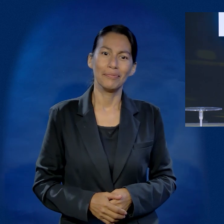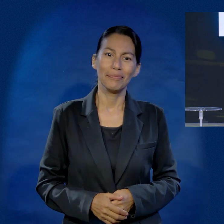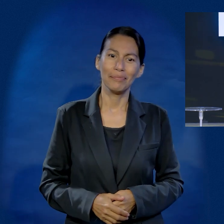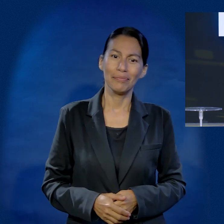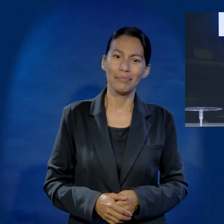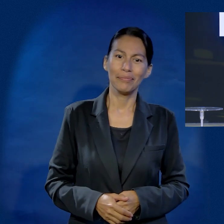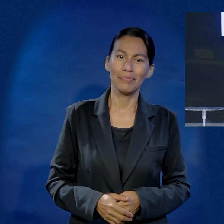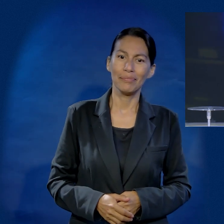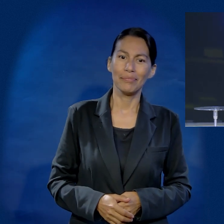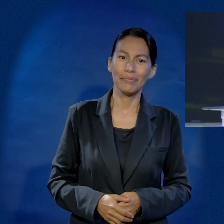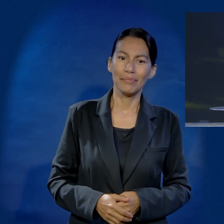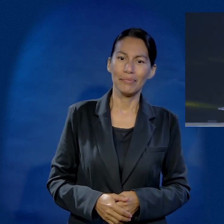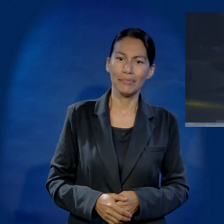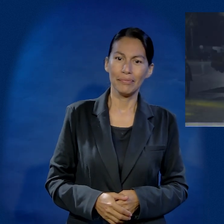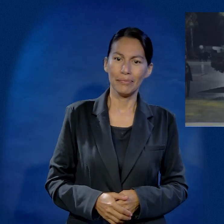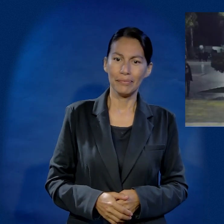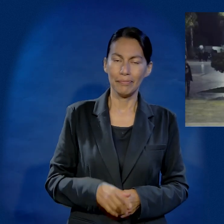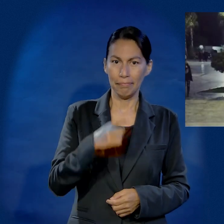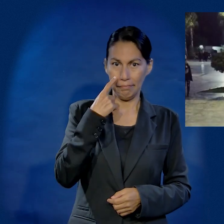¿Ya ve?